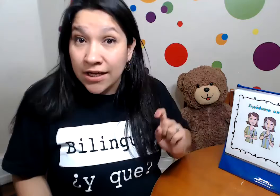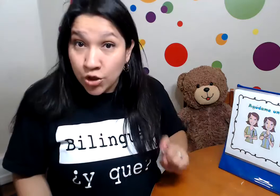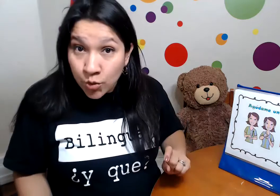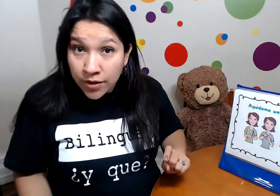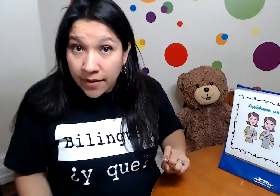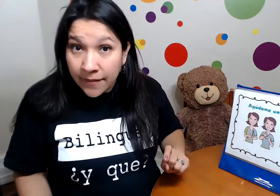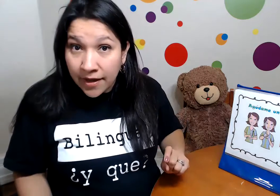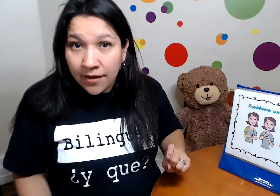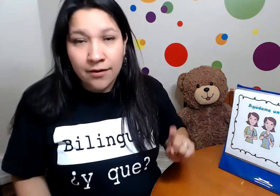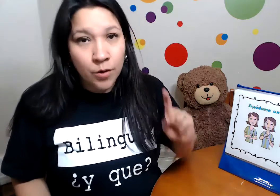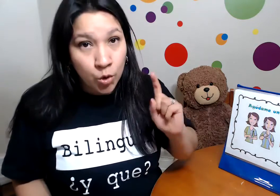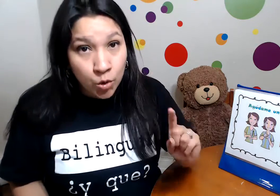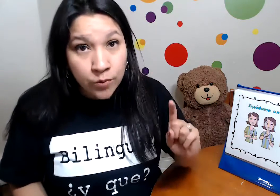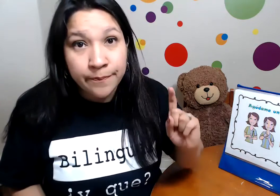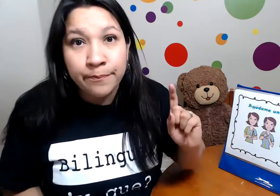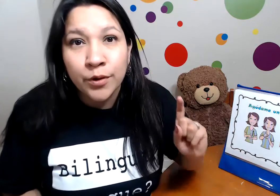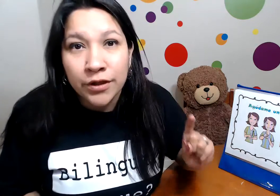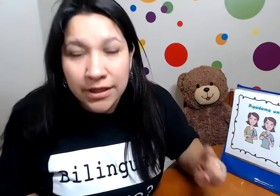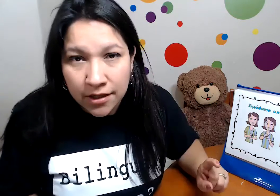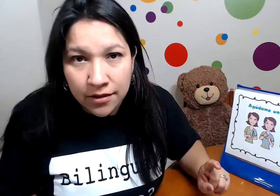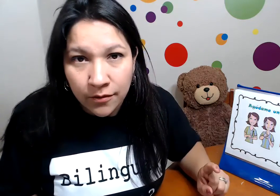ayúdame un poquito